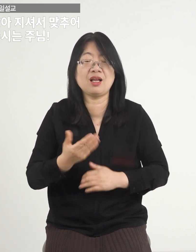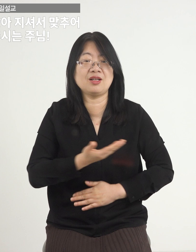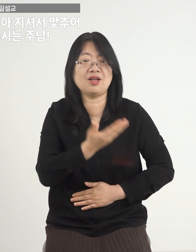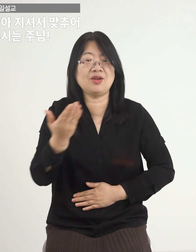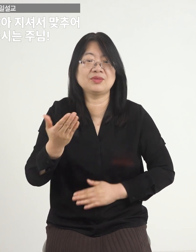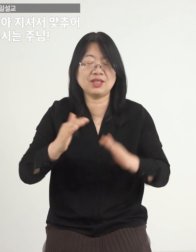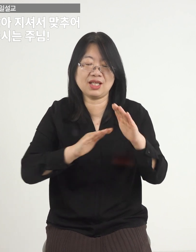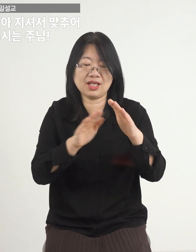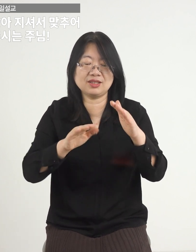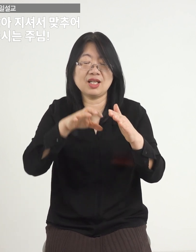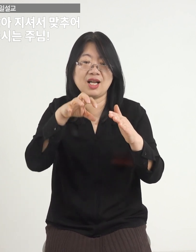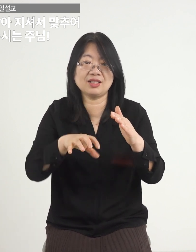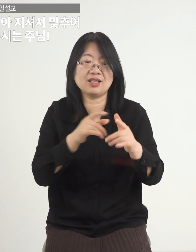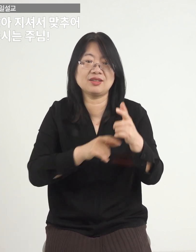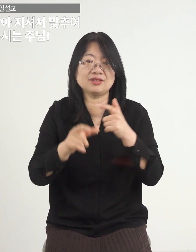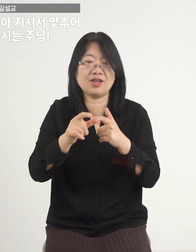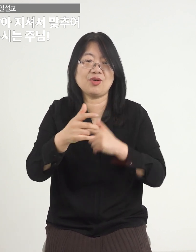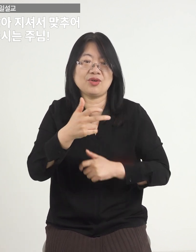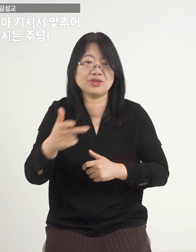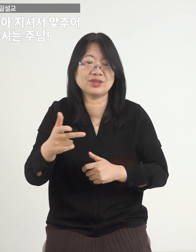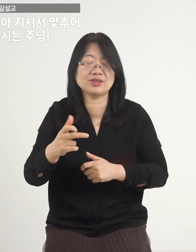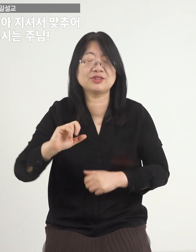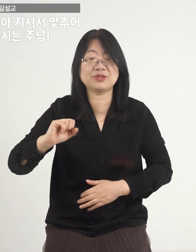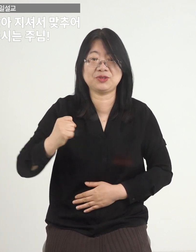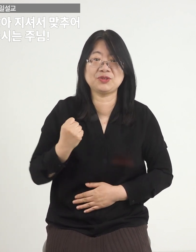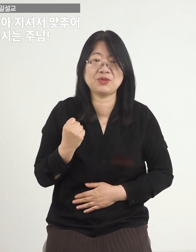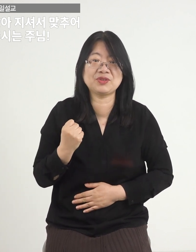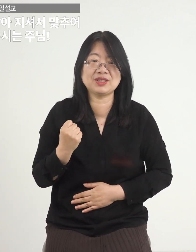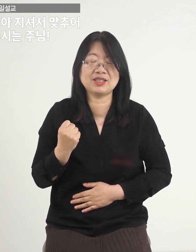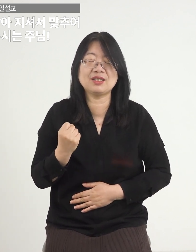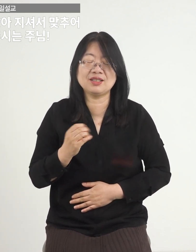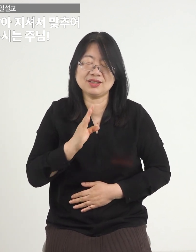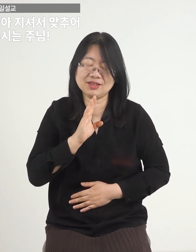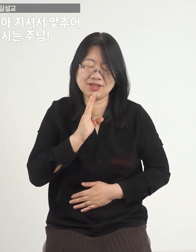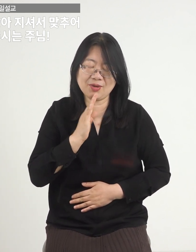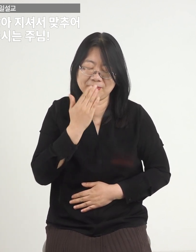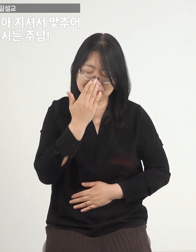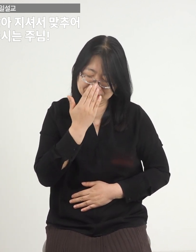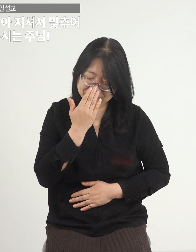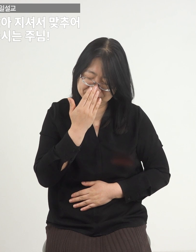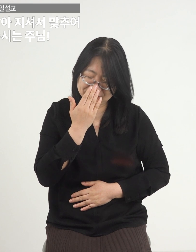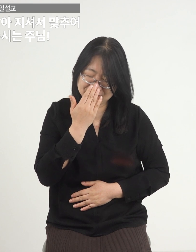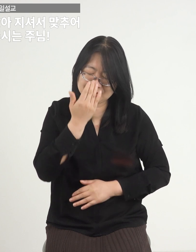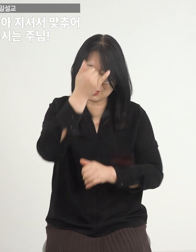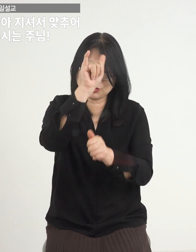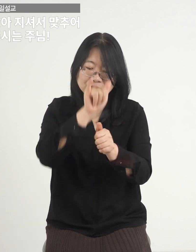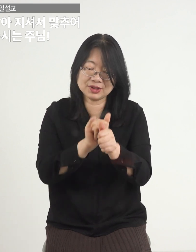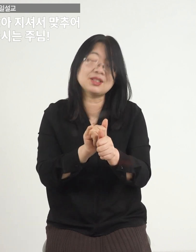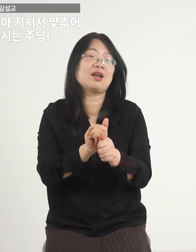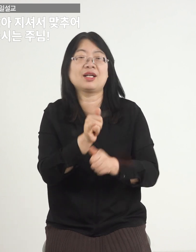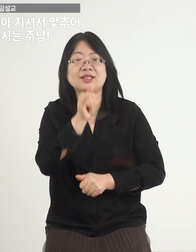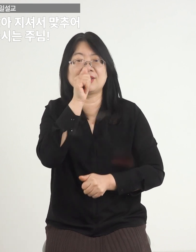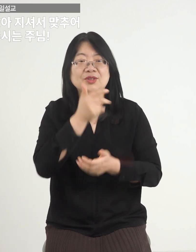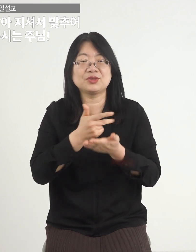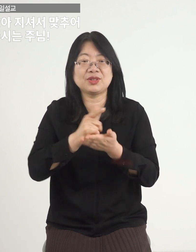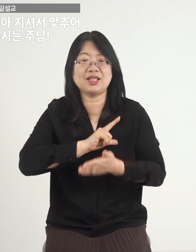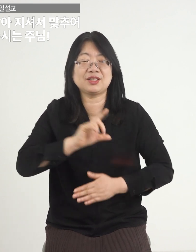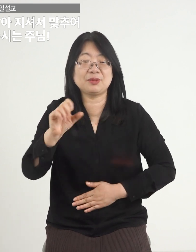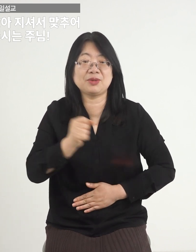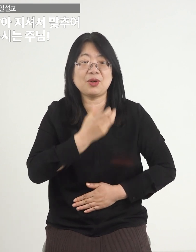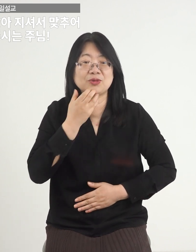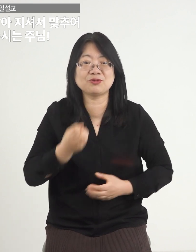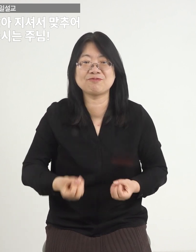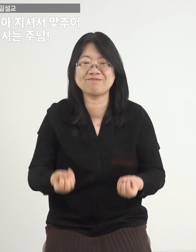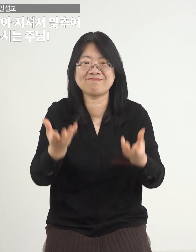여러분들의 가정에 더 큰 순종이 낮아지는 충성이 있기를 주의 이름으로